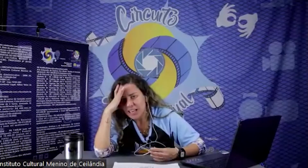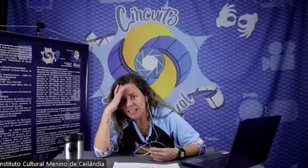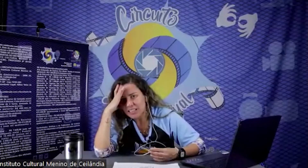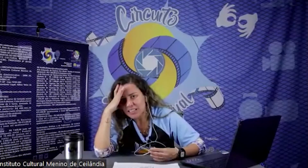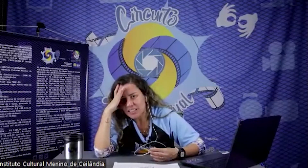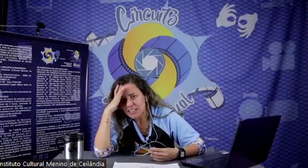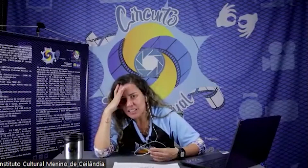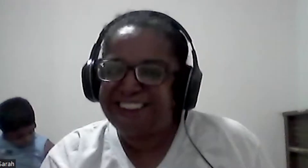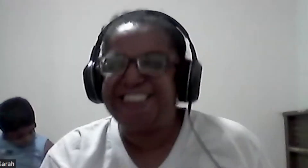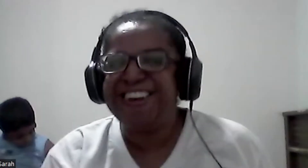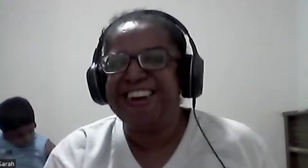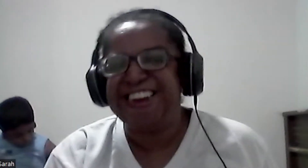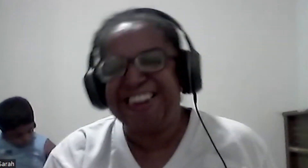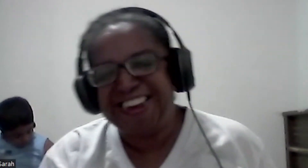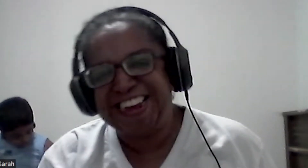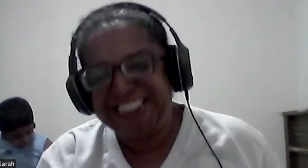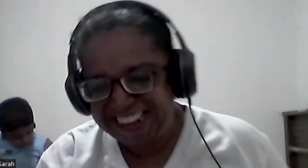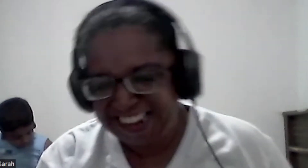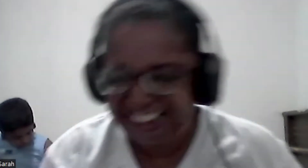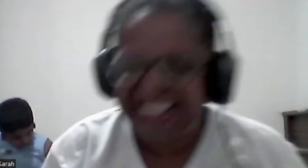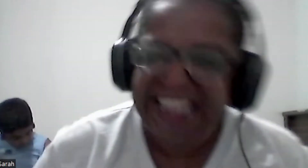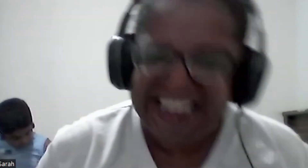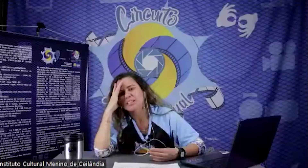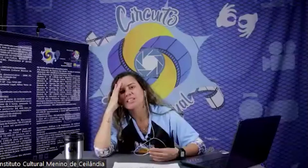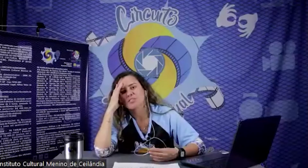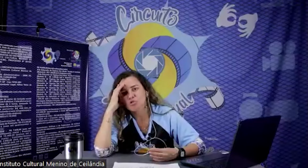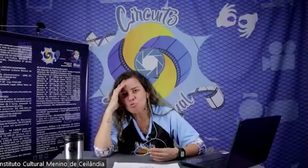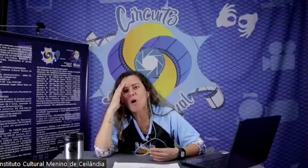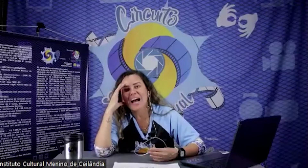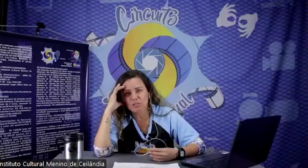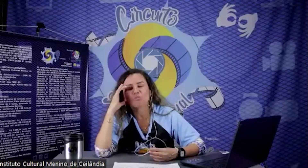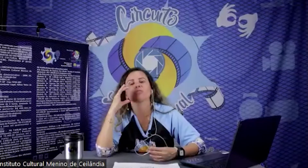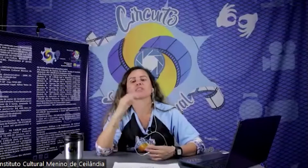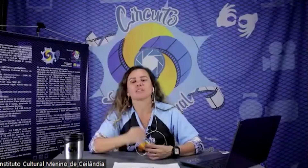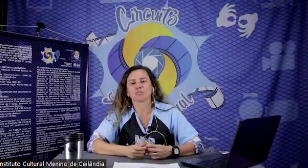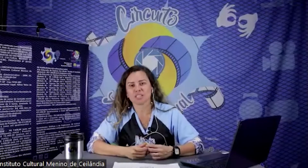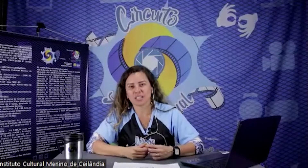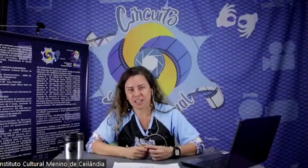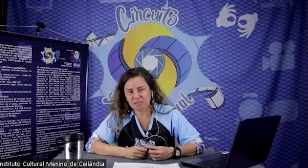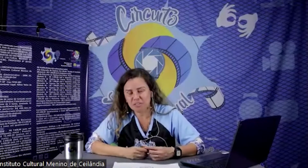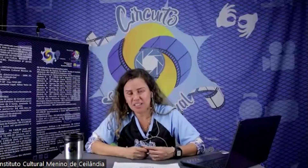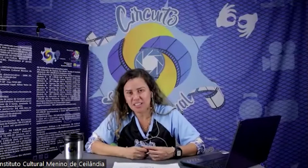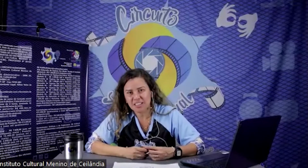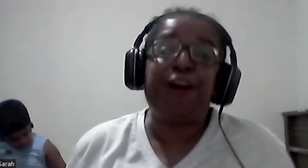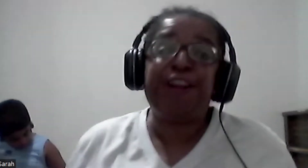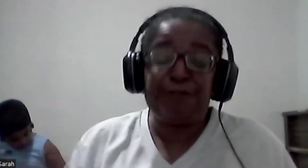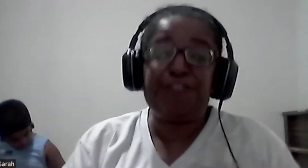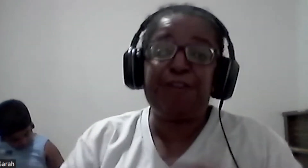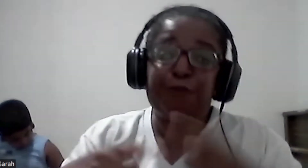aí Sara, o sofrimento. que percurso suado que você teve. O suave. E Quer olha que eu dizer, fui